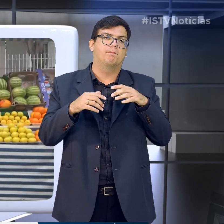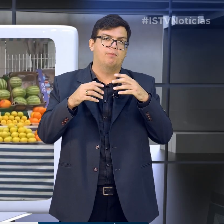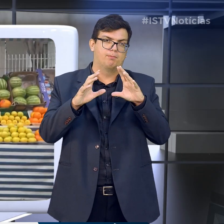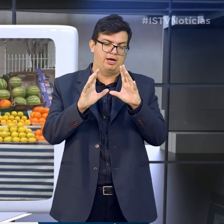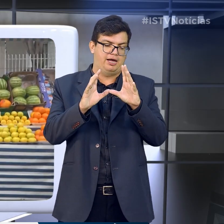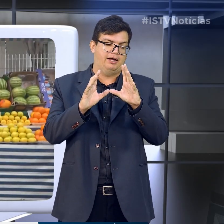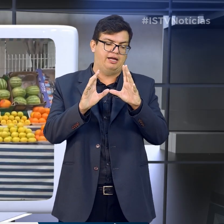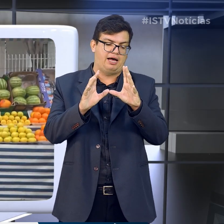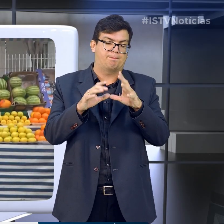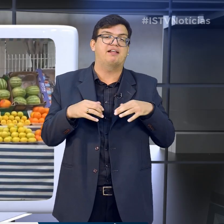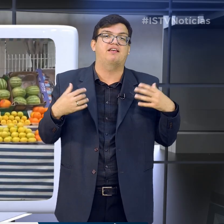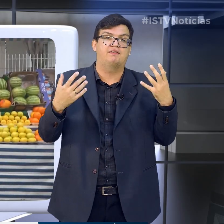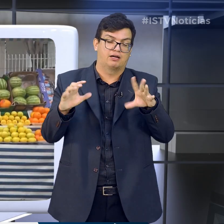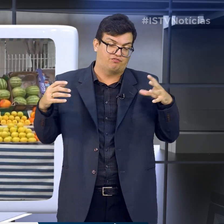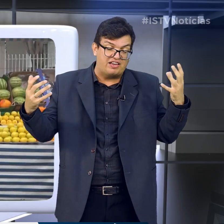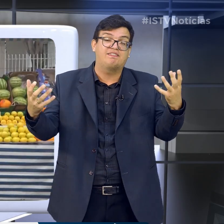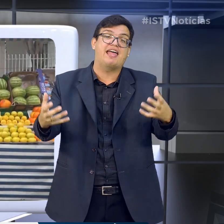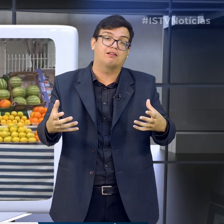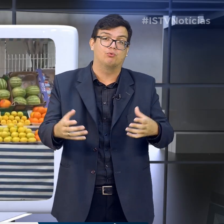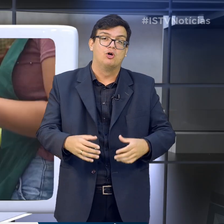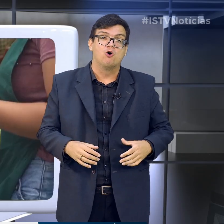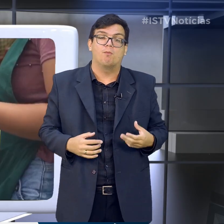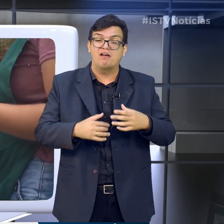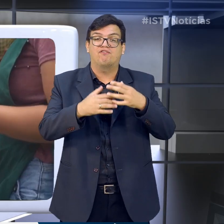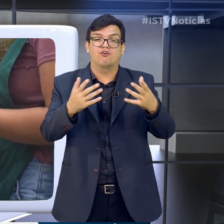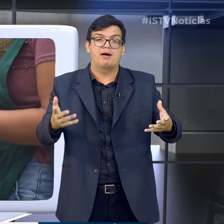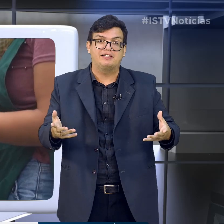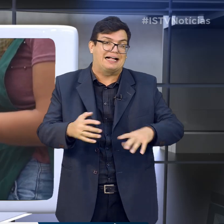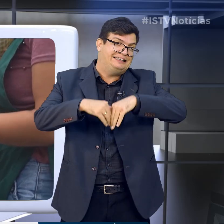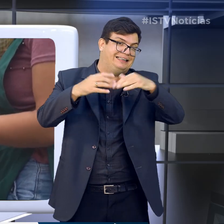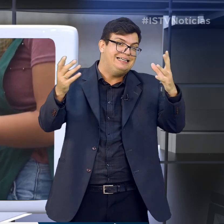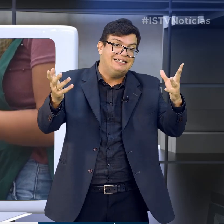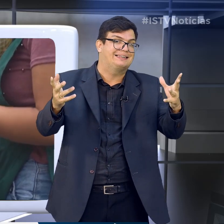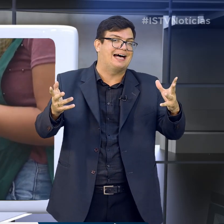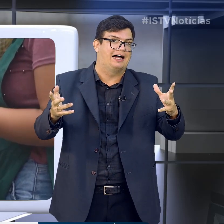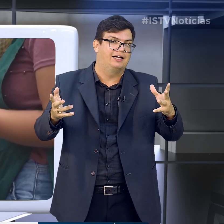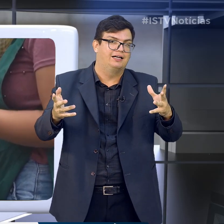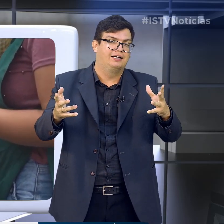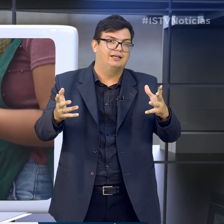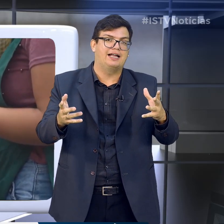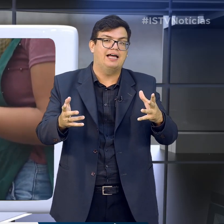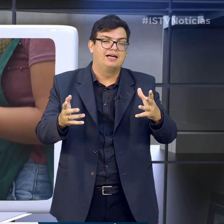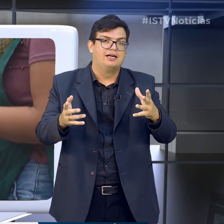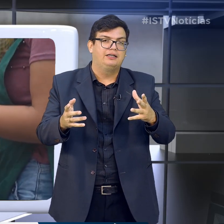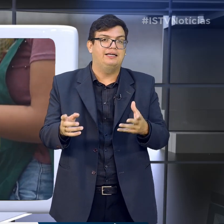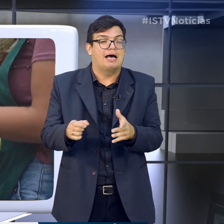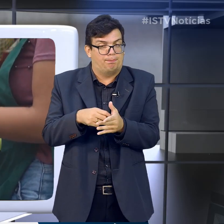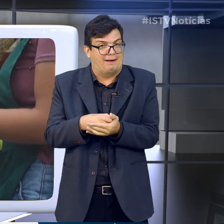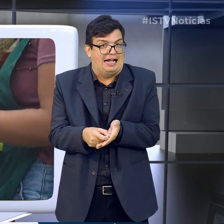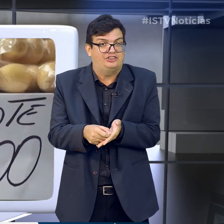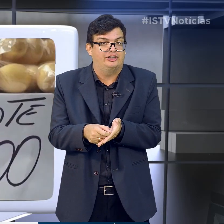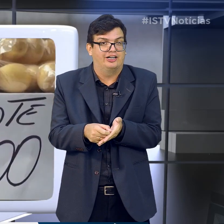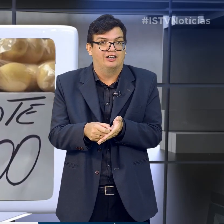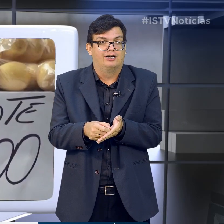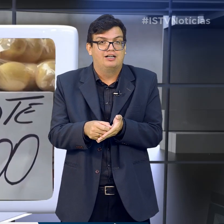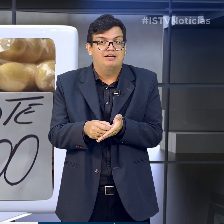estão apresentando vendendo uma informalidade linda né que na prática